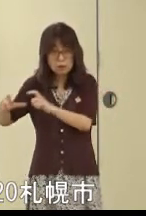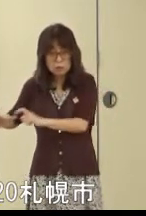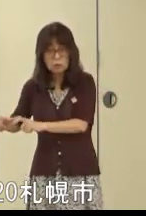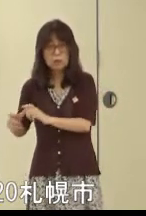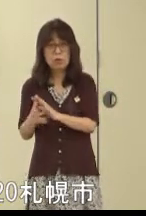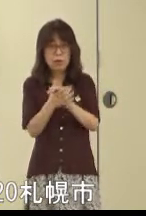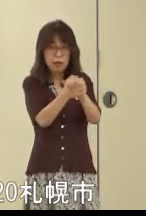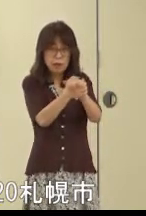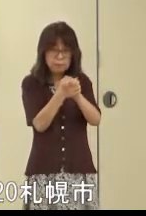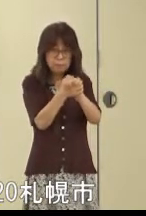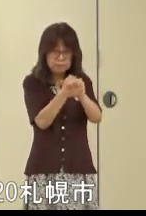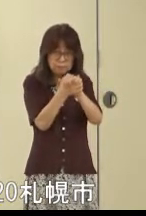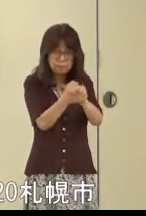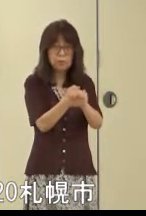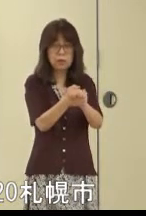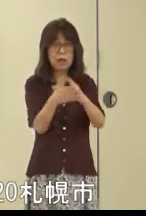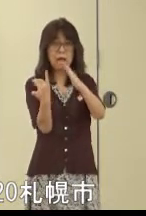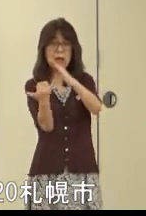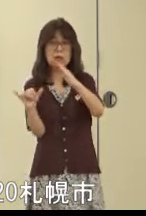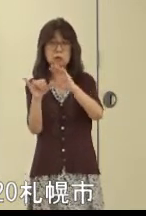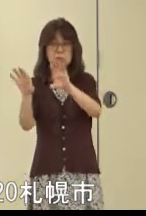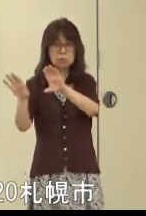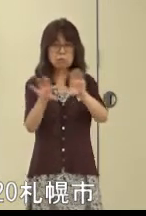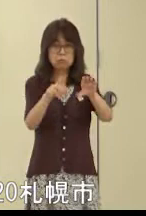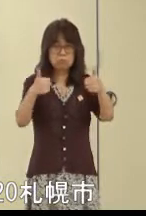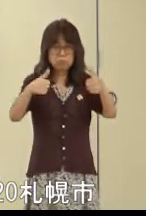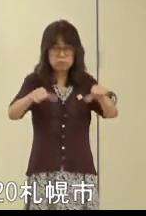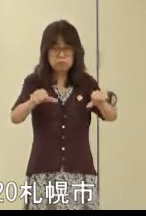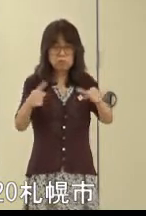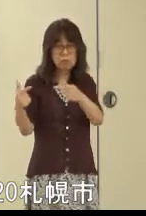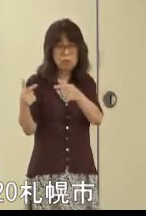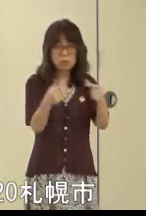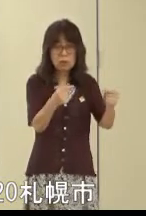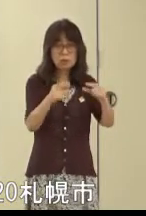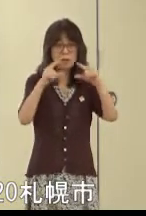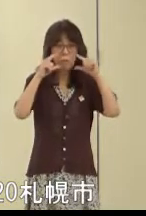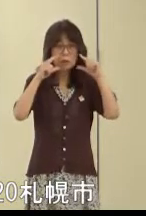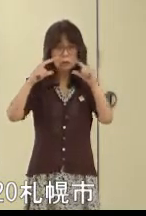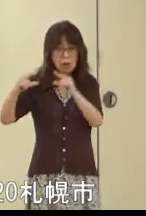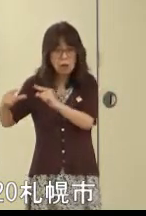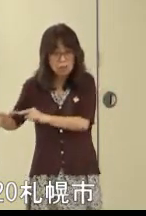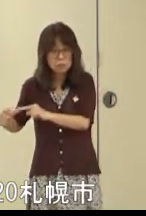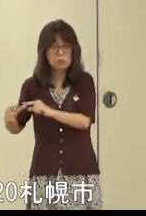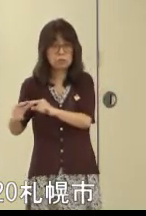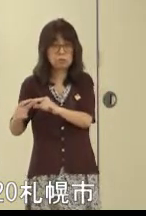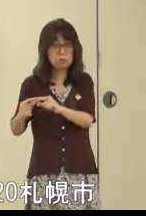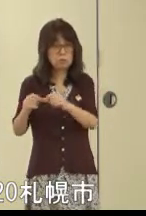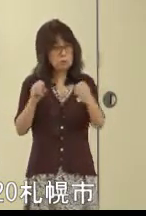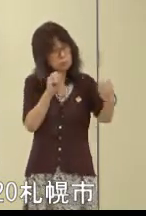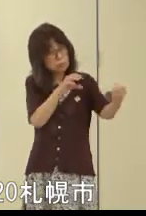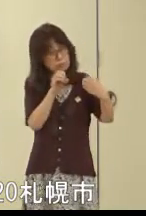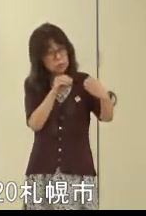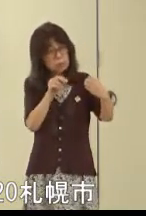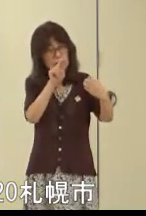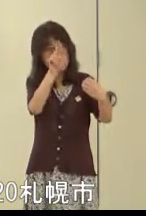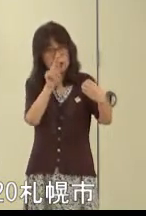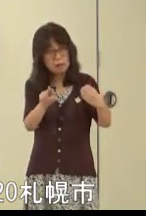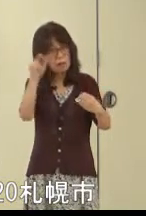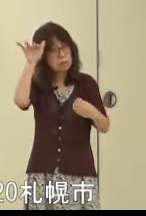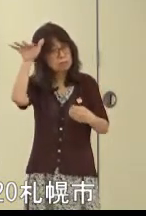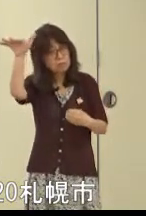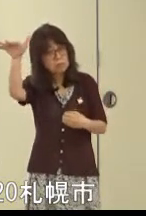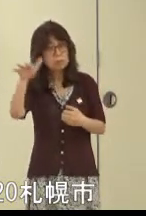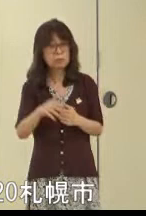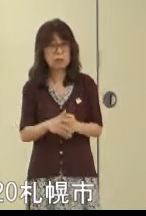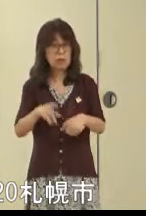ですからどうしても家族と同じようにですねマスクを外しへということが多くなるのかというふうに思いますそれと長